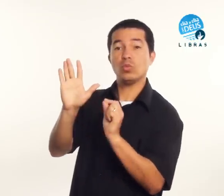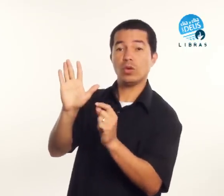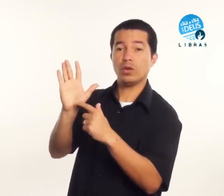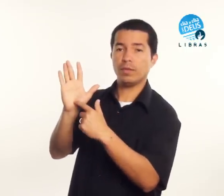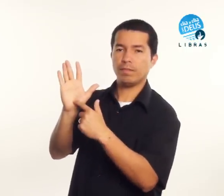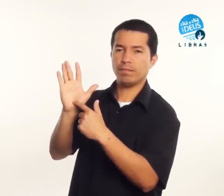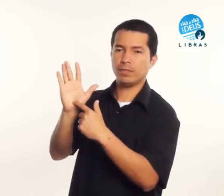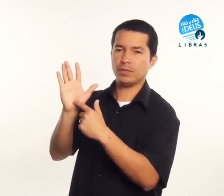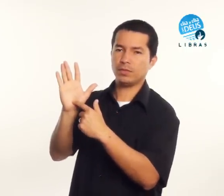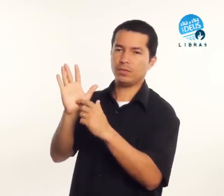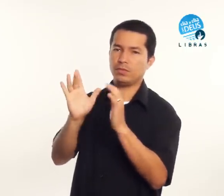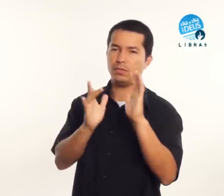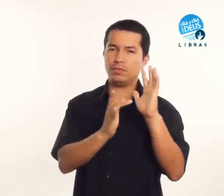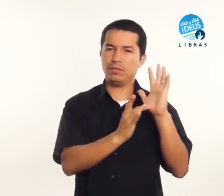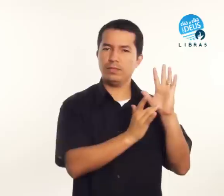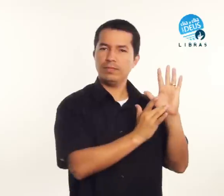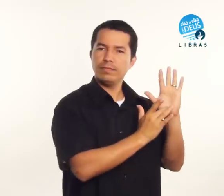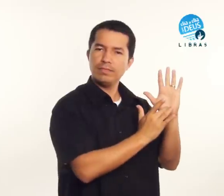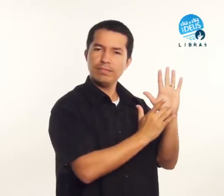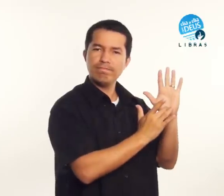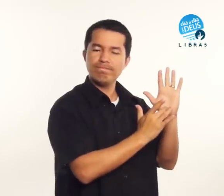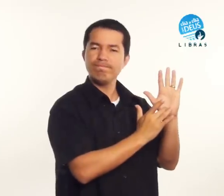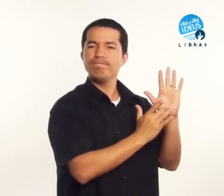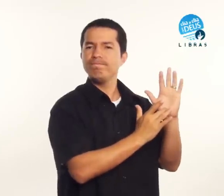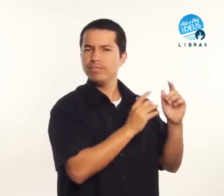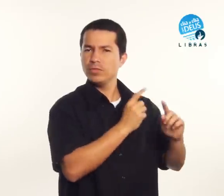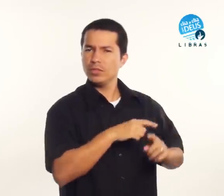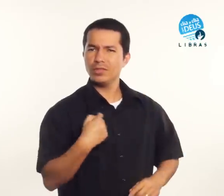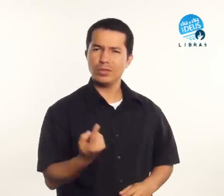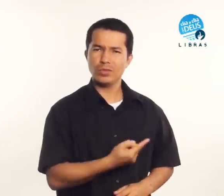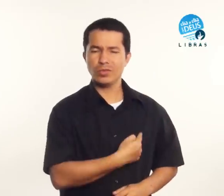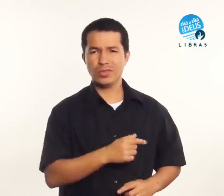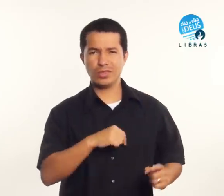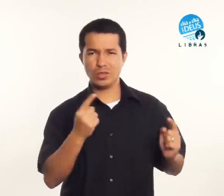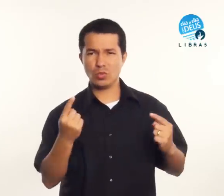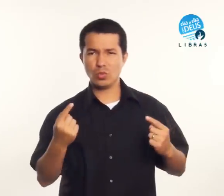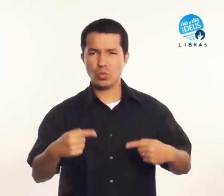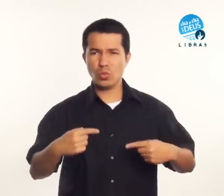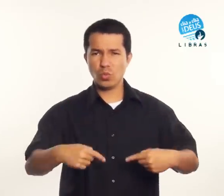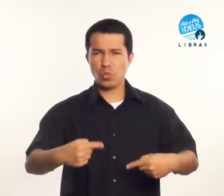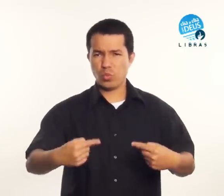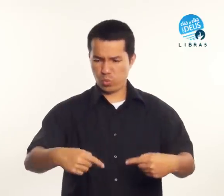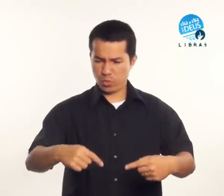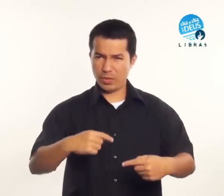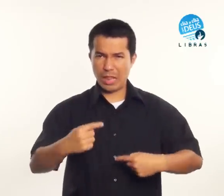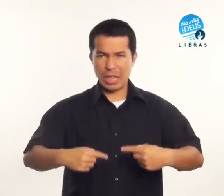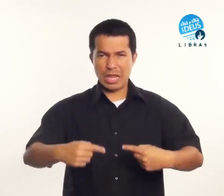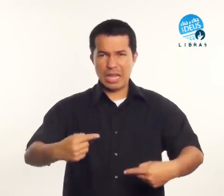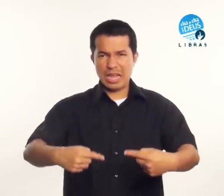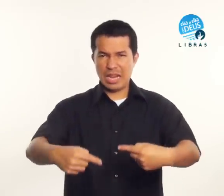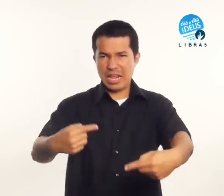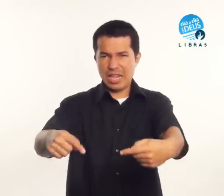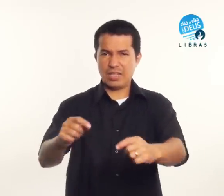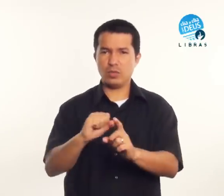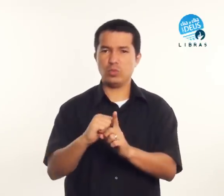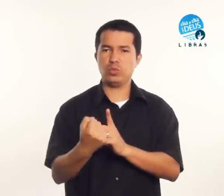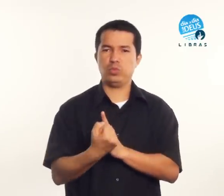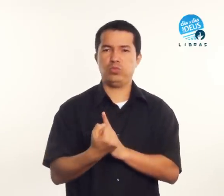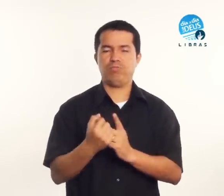da cultura de qualquer sociedade. Porque se nós não formos uma cultura que vai na contramão